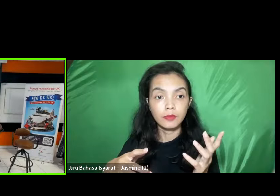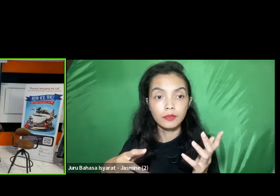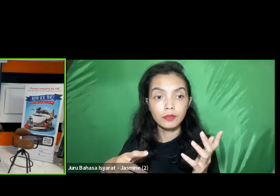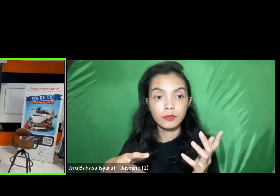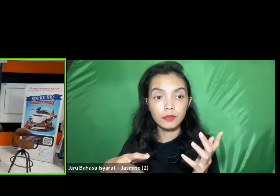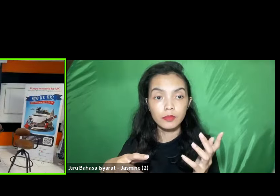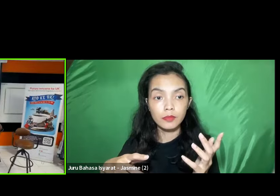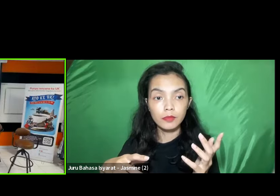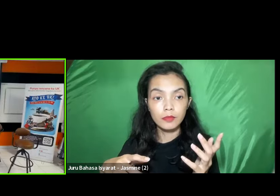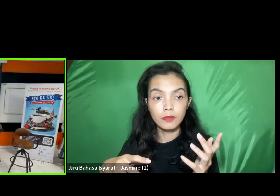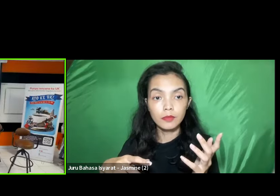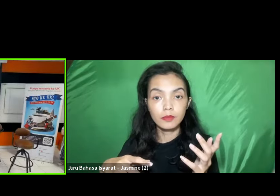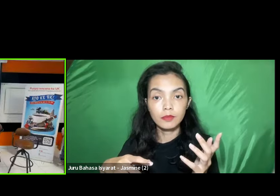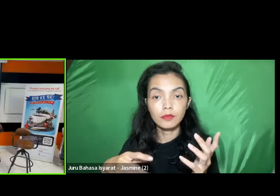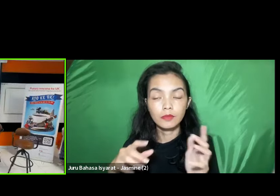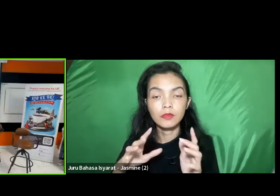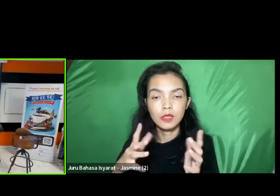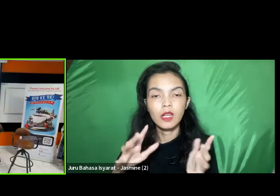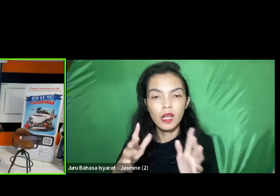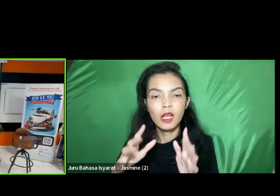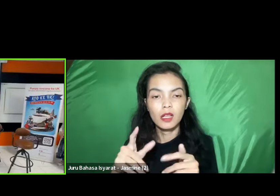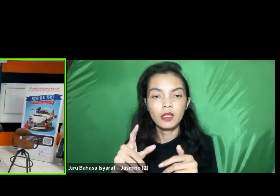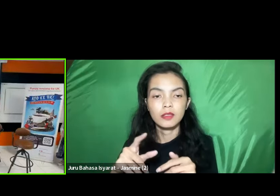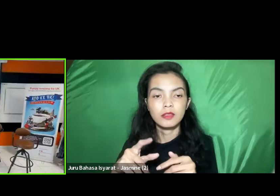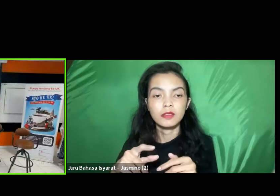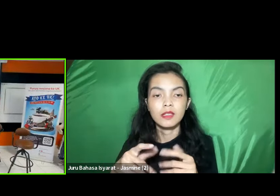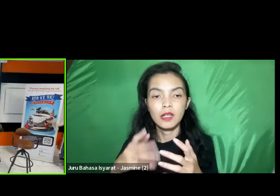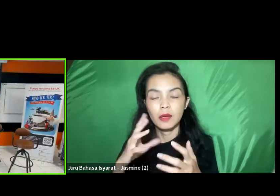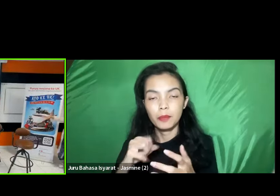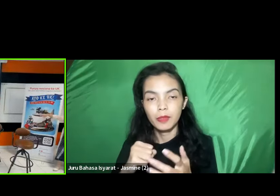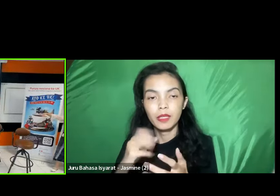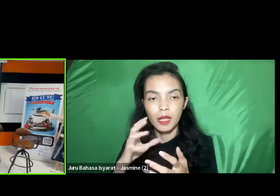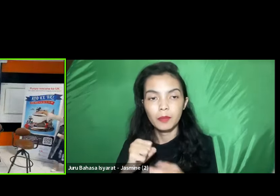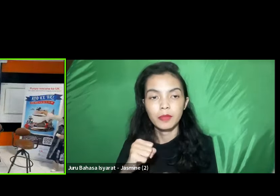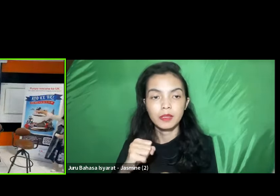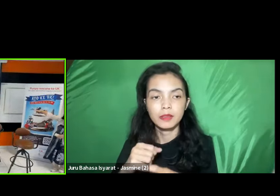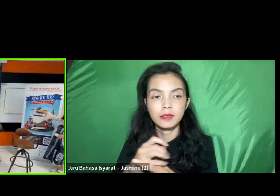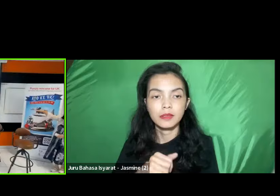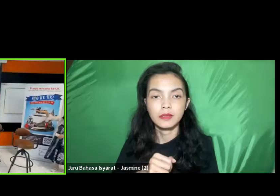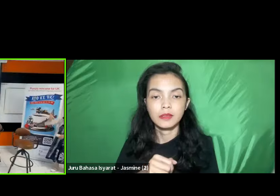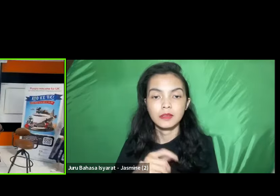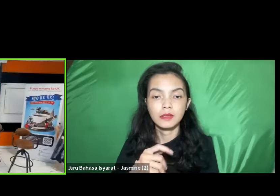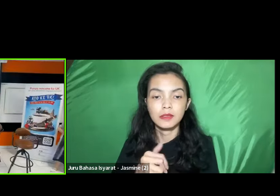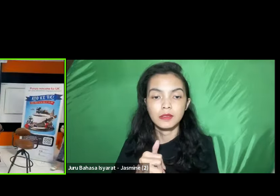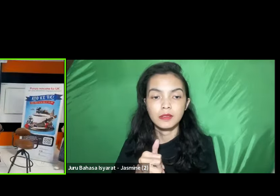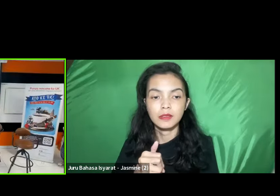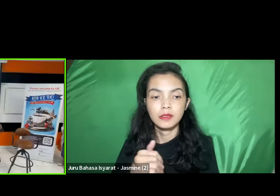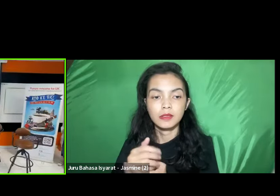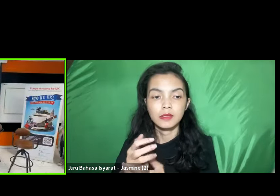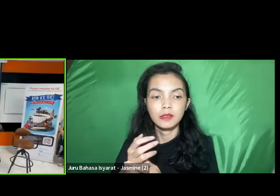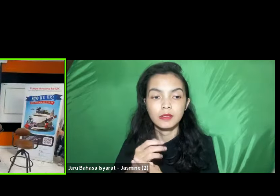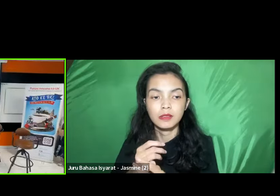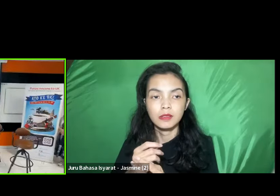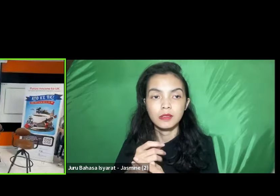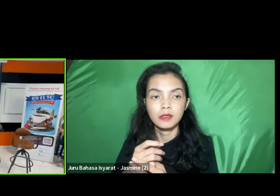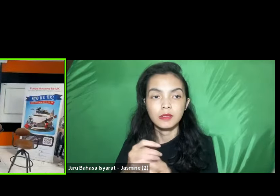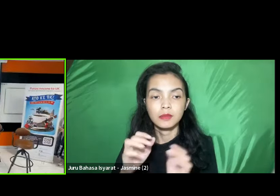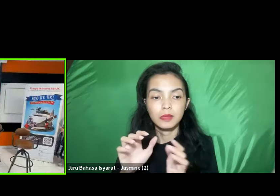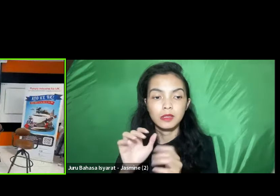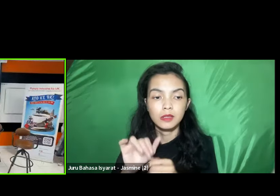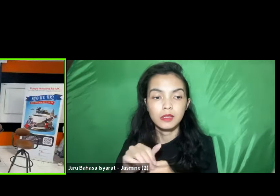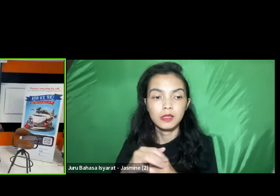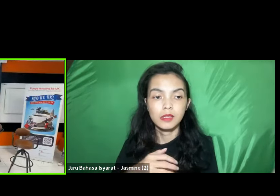Maf Ya banyaklah Amin l saya banyak ya